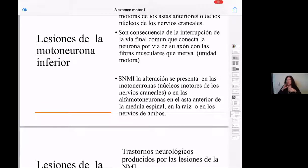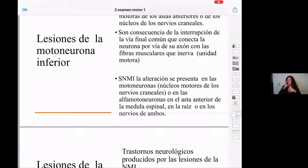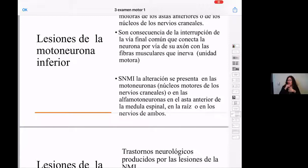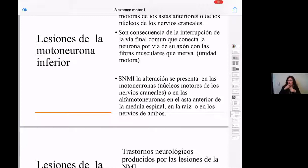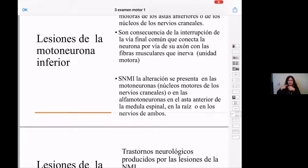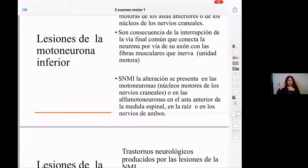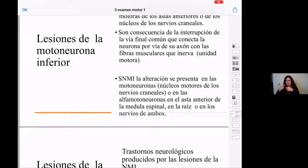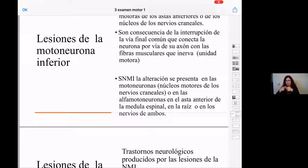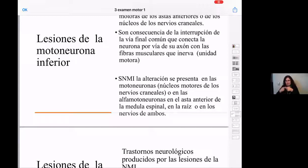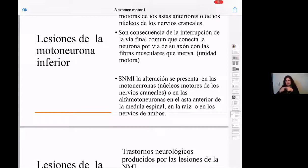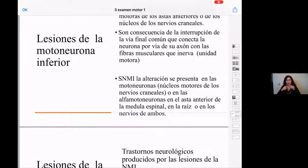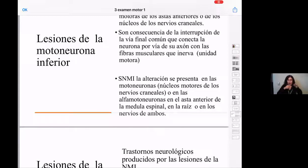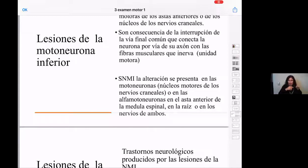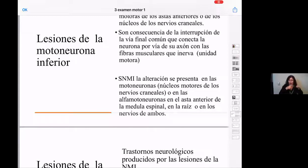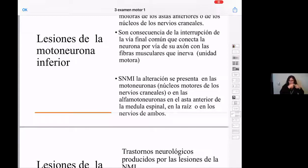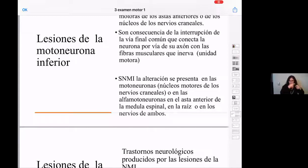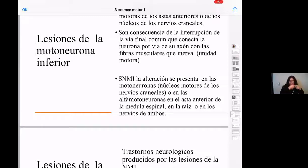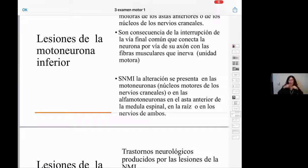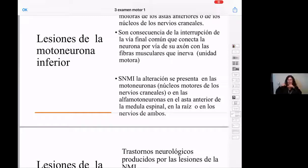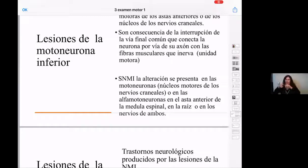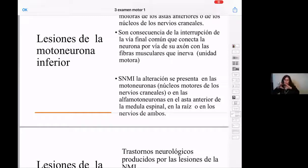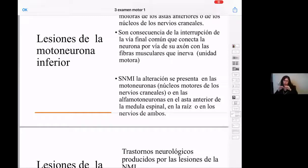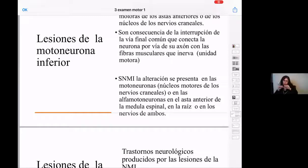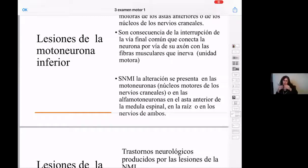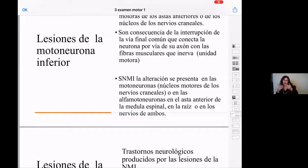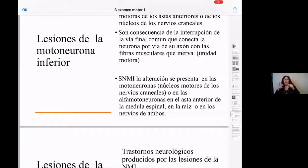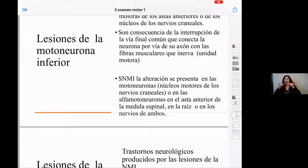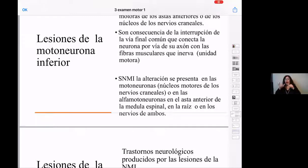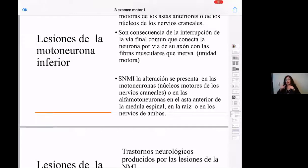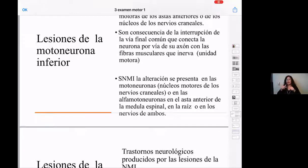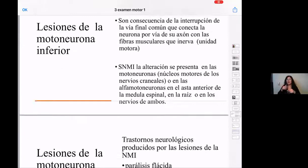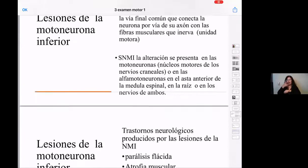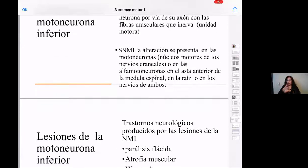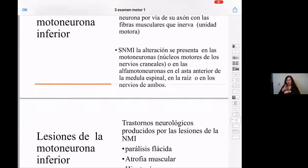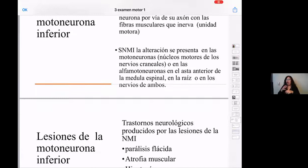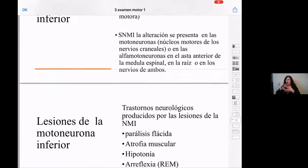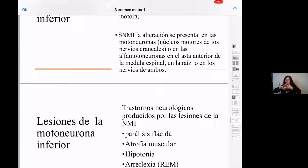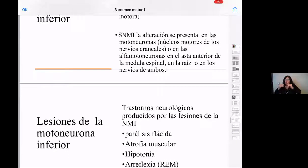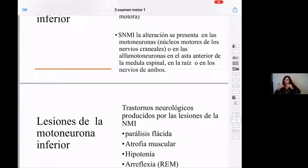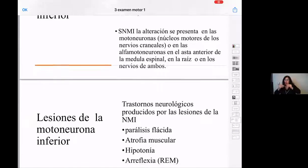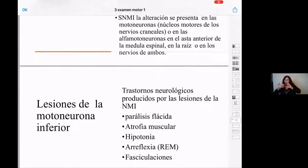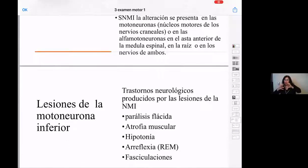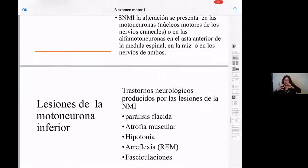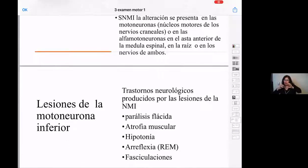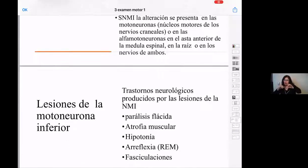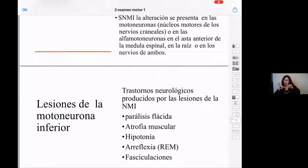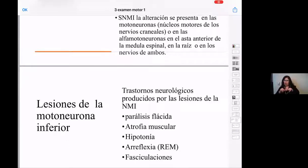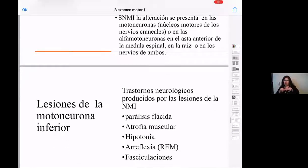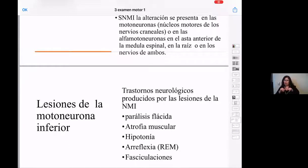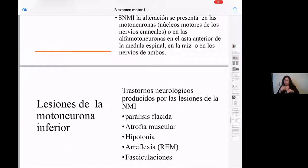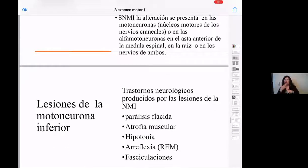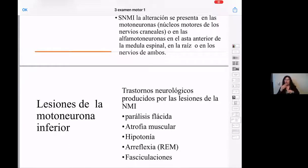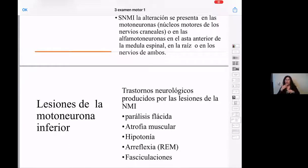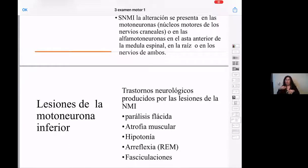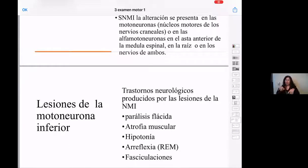¿ya? Ni va a tener ni la etapa inicial ni la etapa tardía, va a cursar con atrofia muscular, ¿ya? Con parálisis flácida,